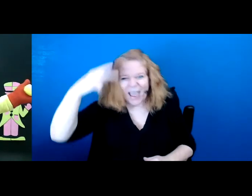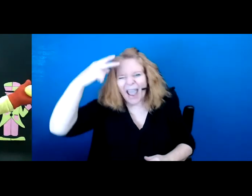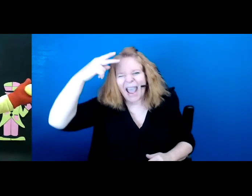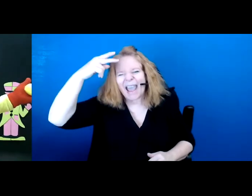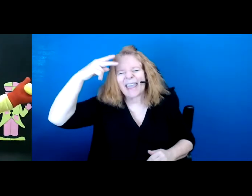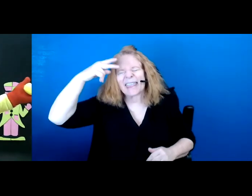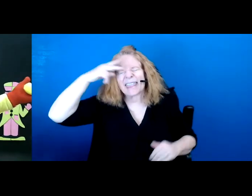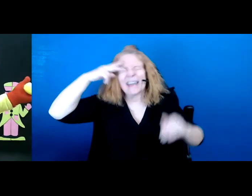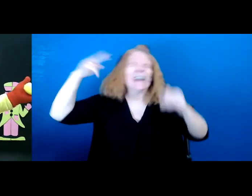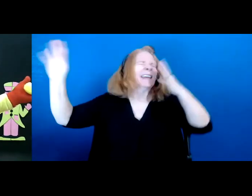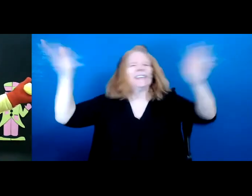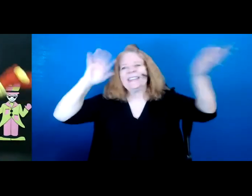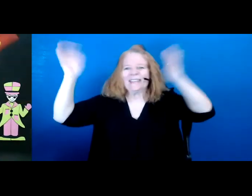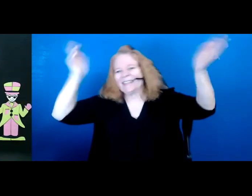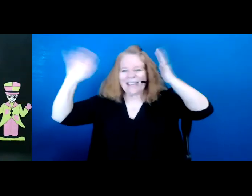series